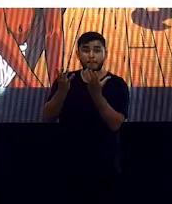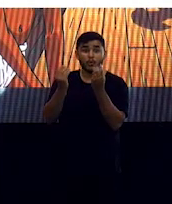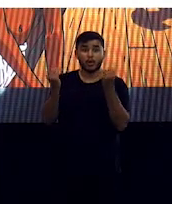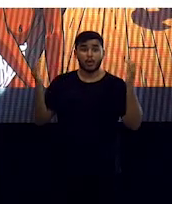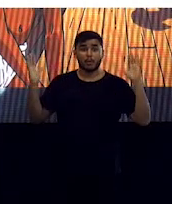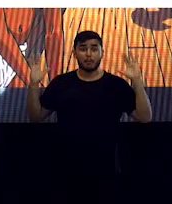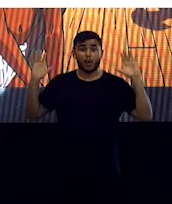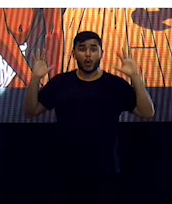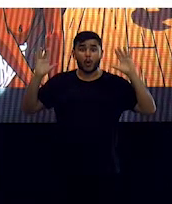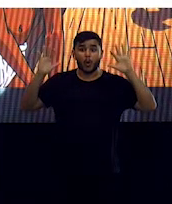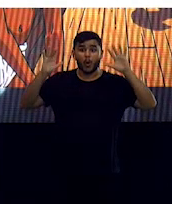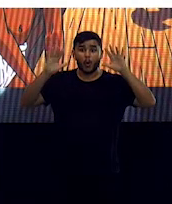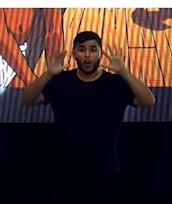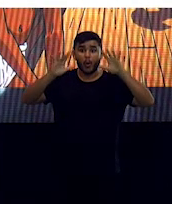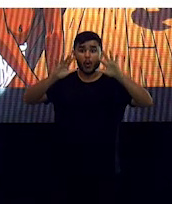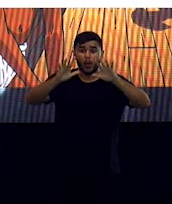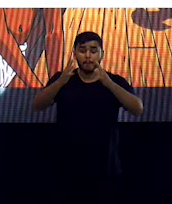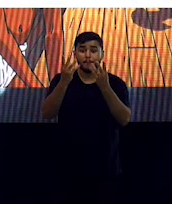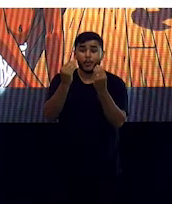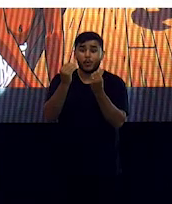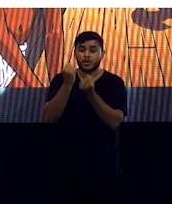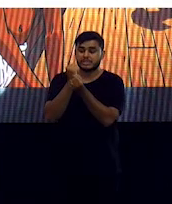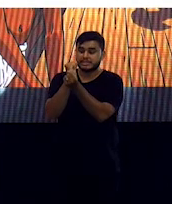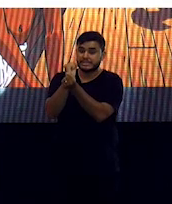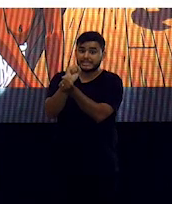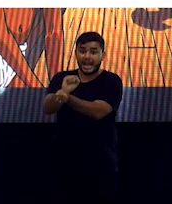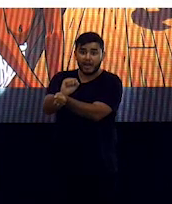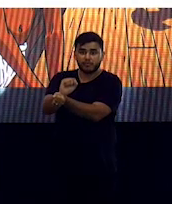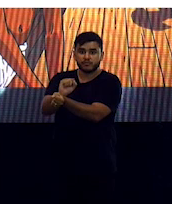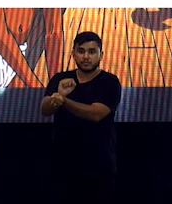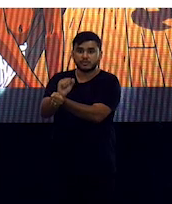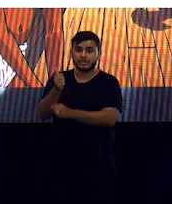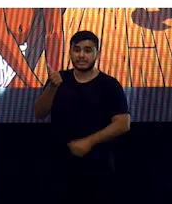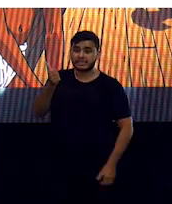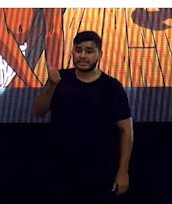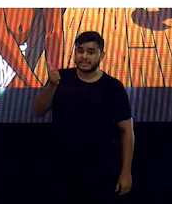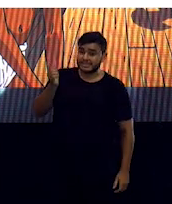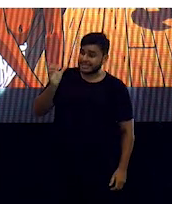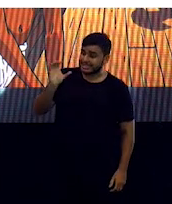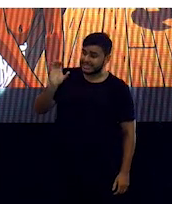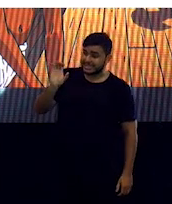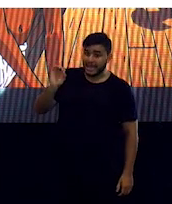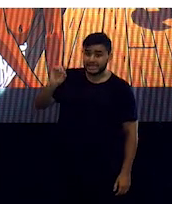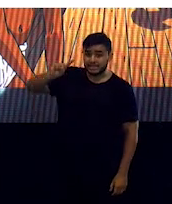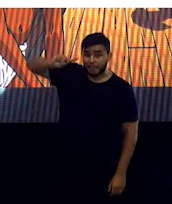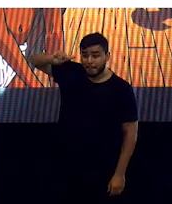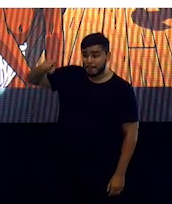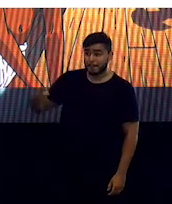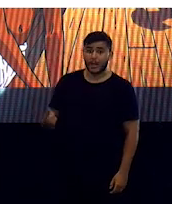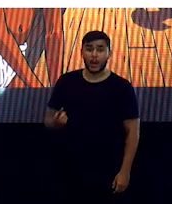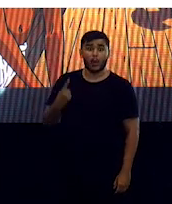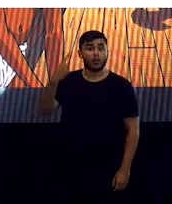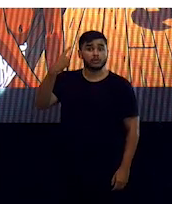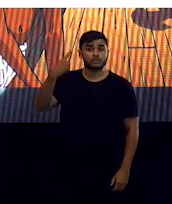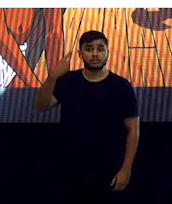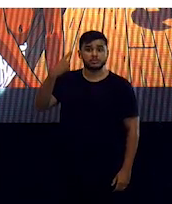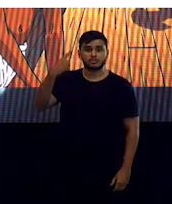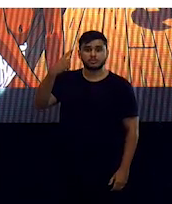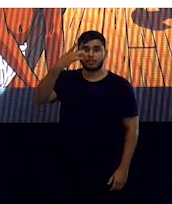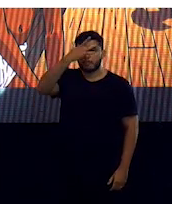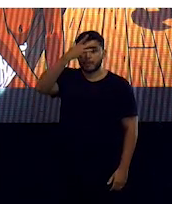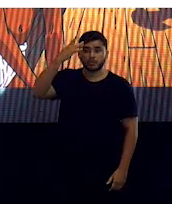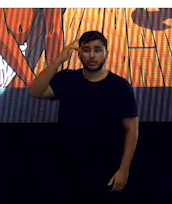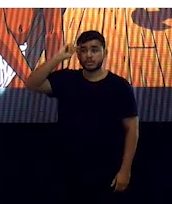Vieram para o continente americano aproximadamente 10 milhões de seres humanos escravizados.